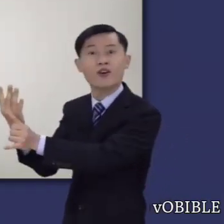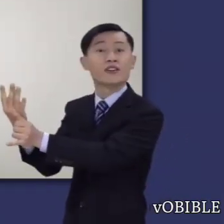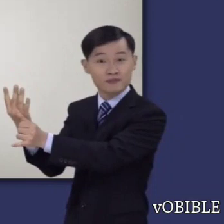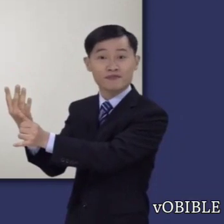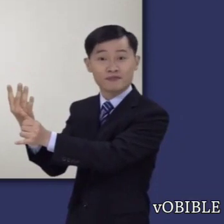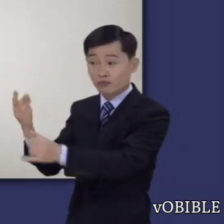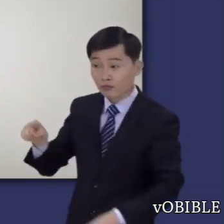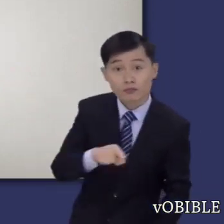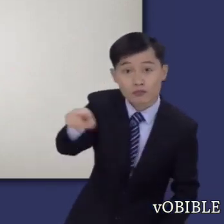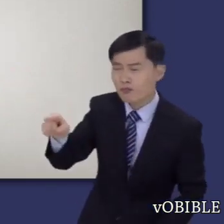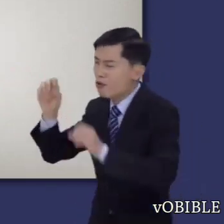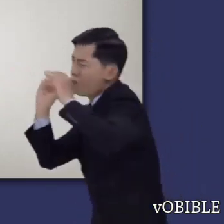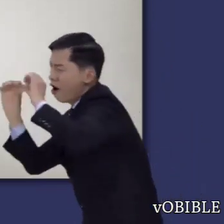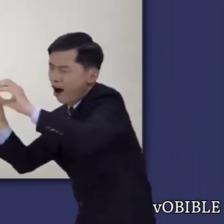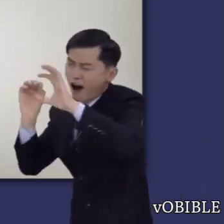上。